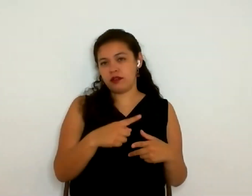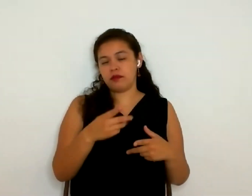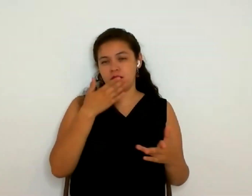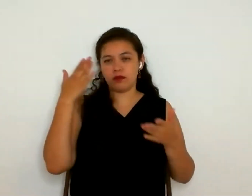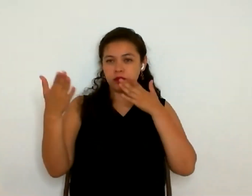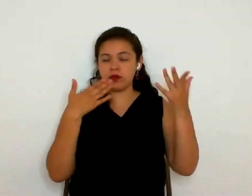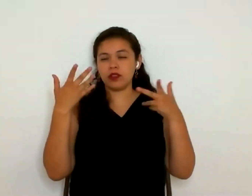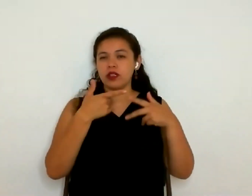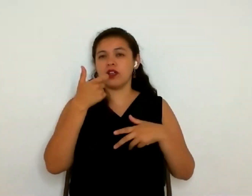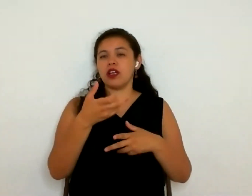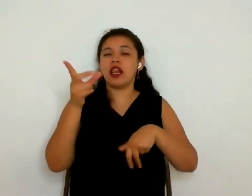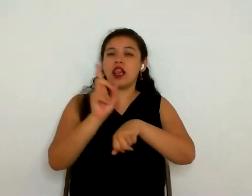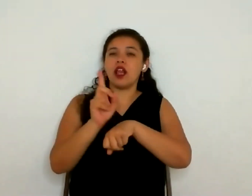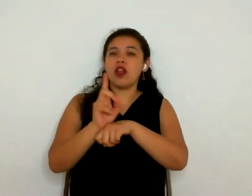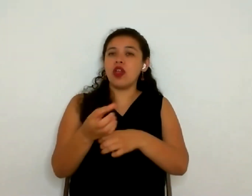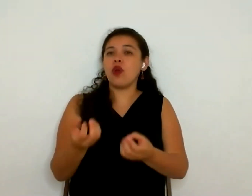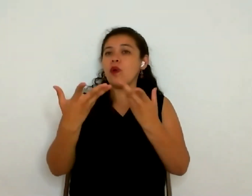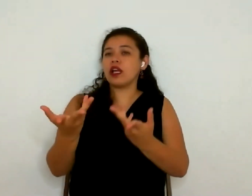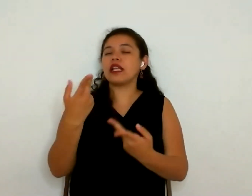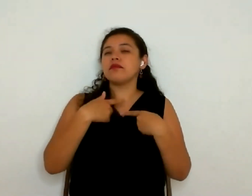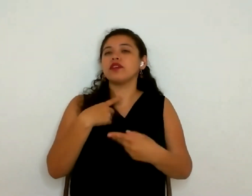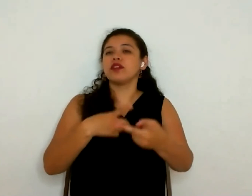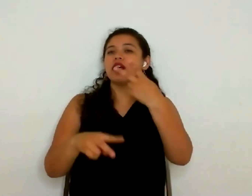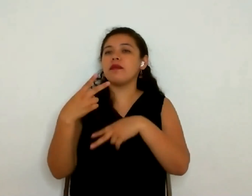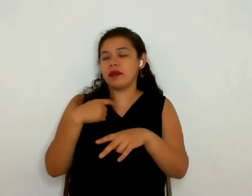cada día alguien me puede decir